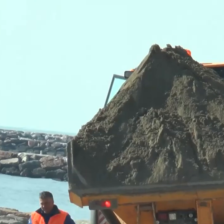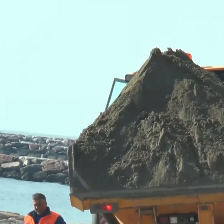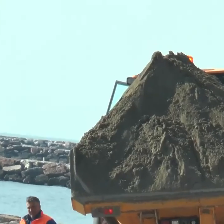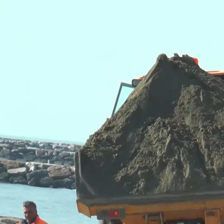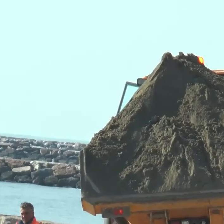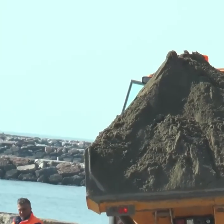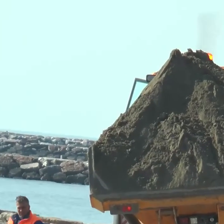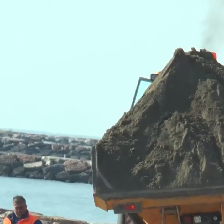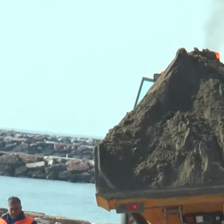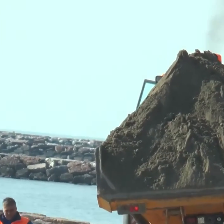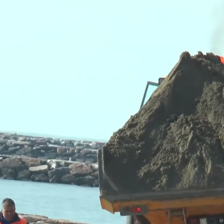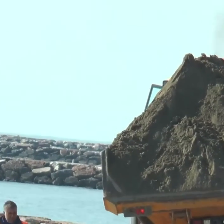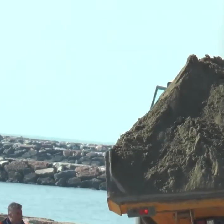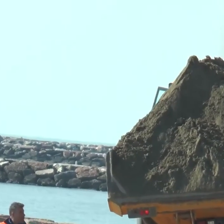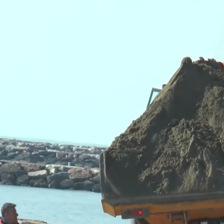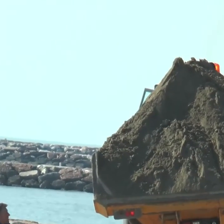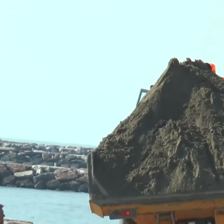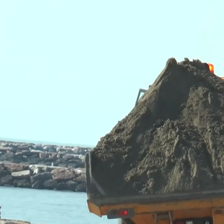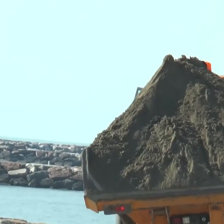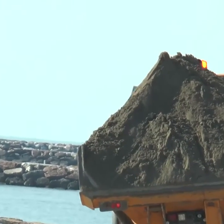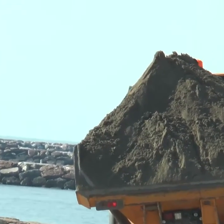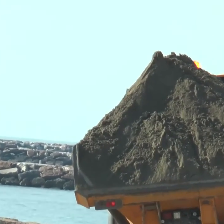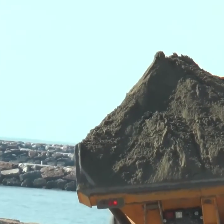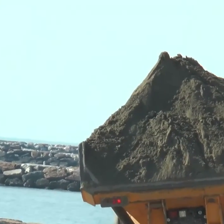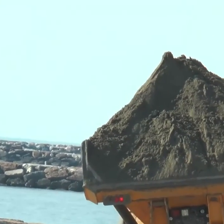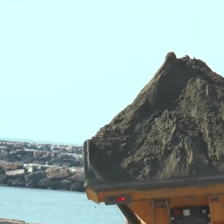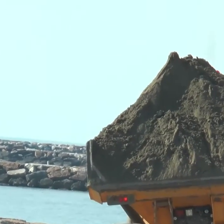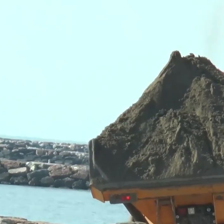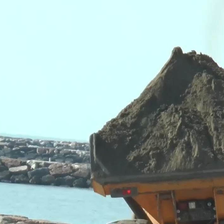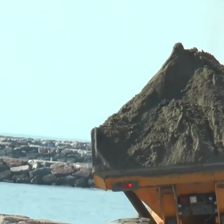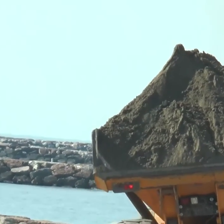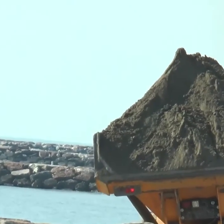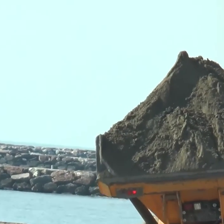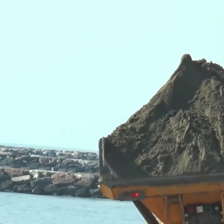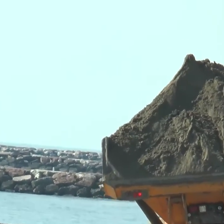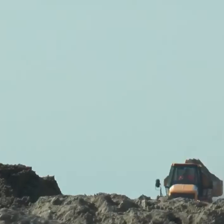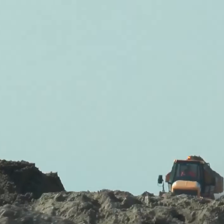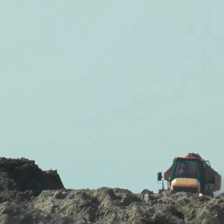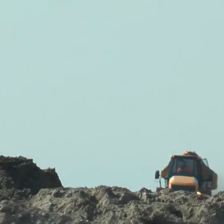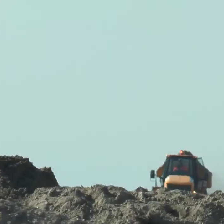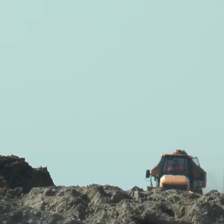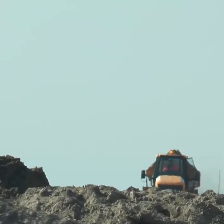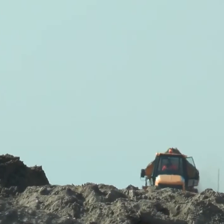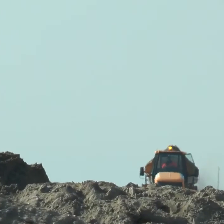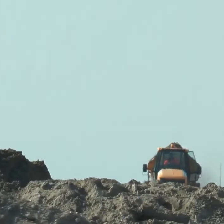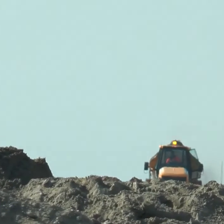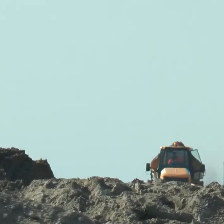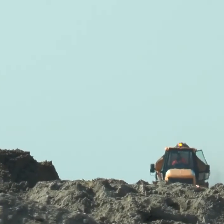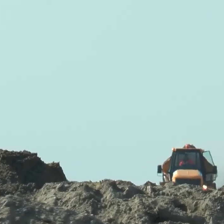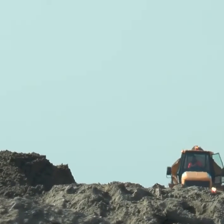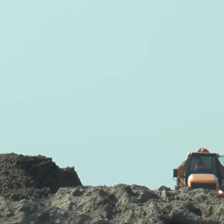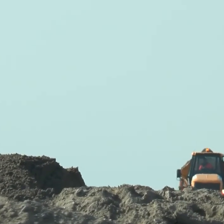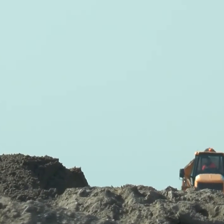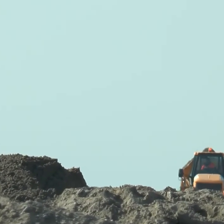lì si devono fare tenendo presente tutta una serie di come si può dire di ha giustamente rispetto a chi c'era quando